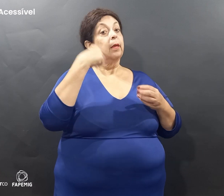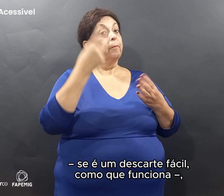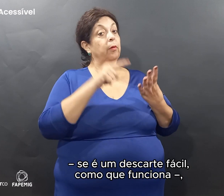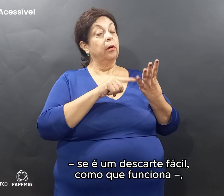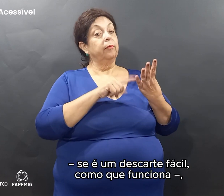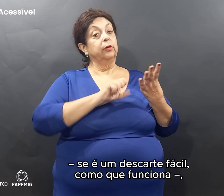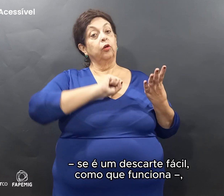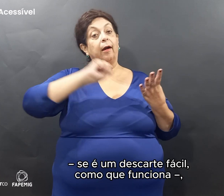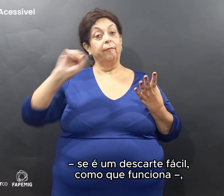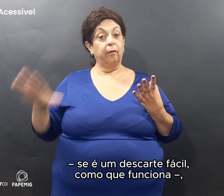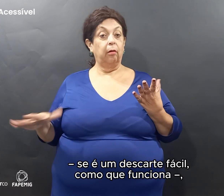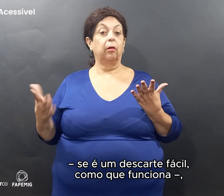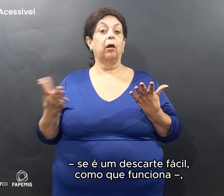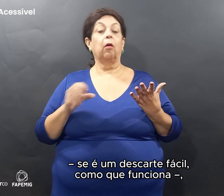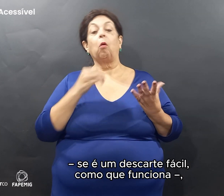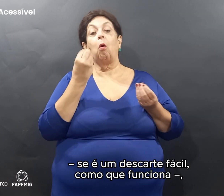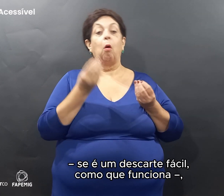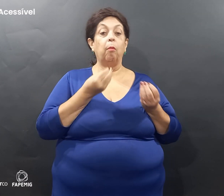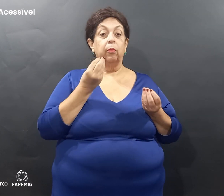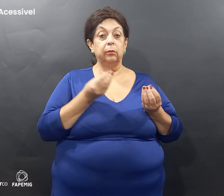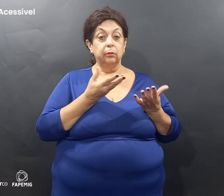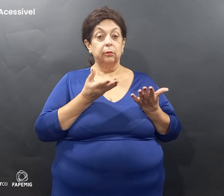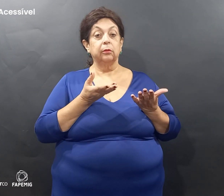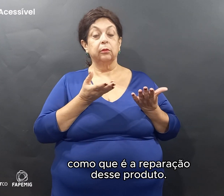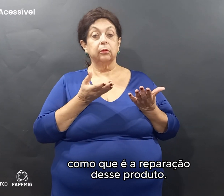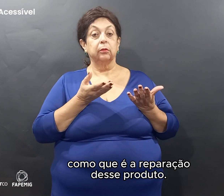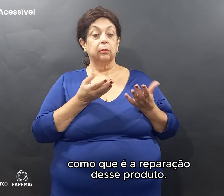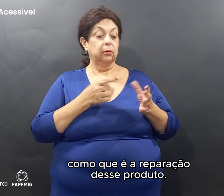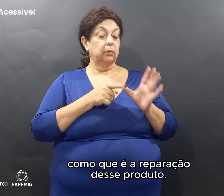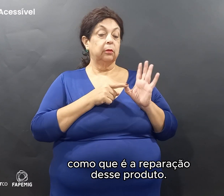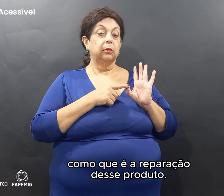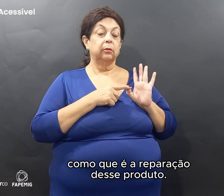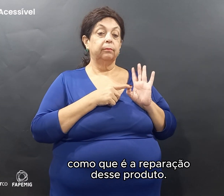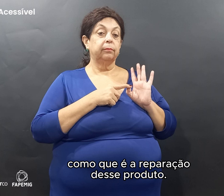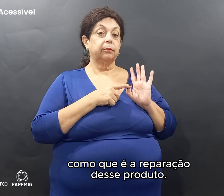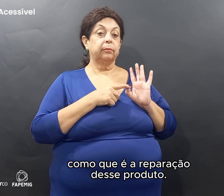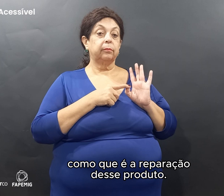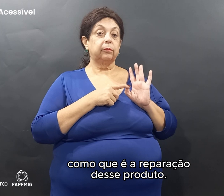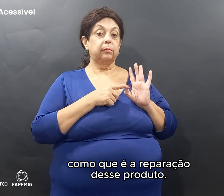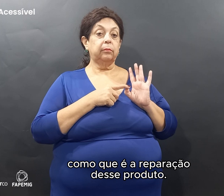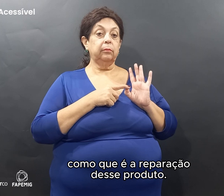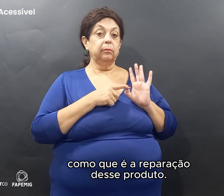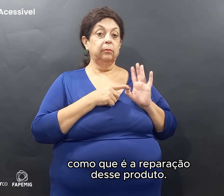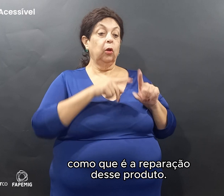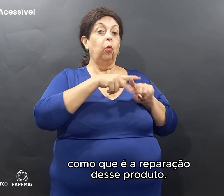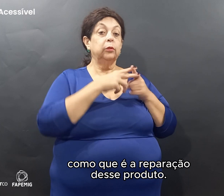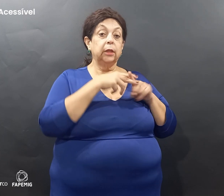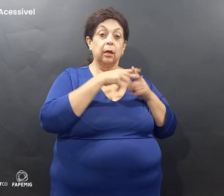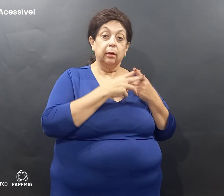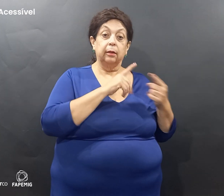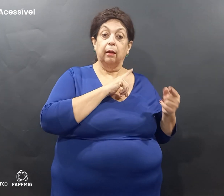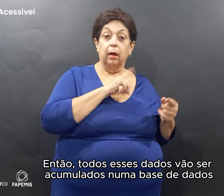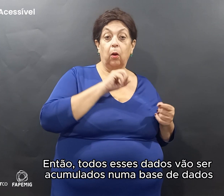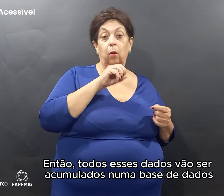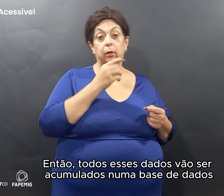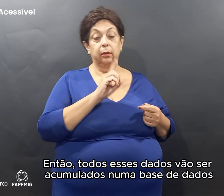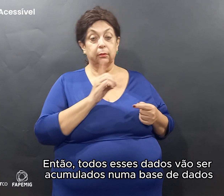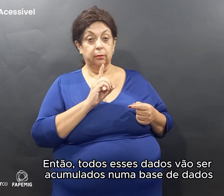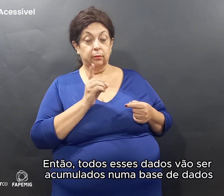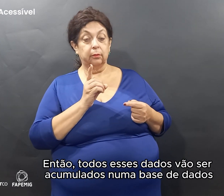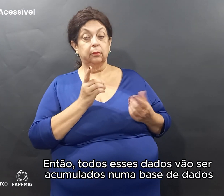produto, se é um descarte fácil, como que funciona, como que é a reparação desse produto.